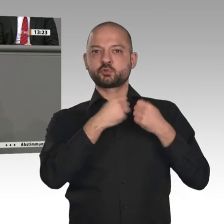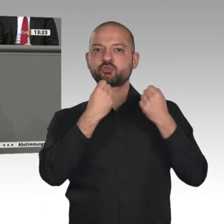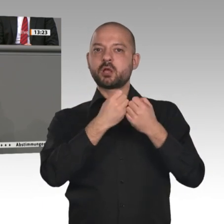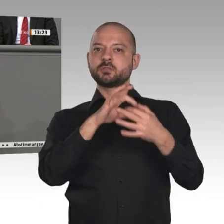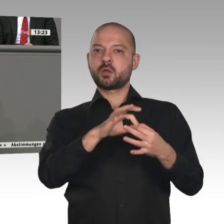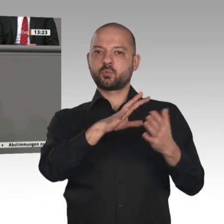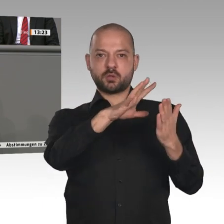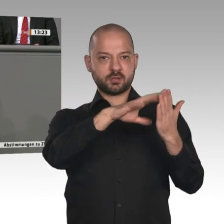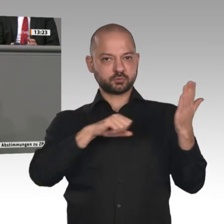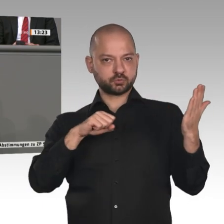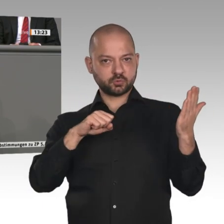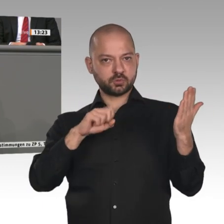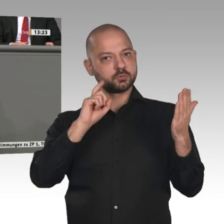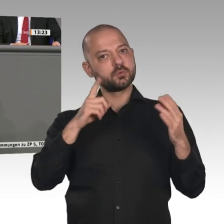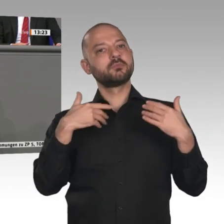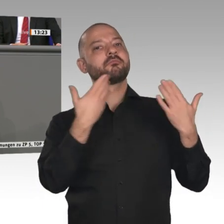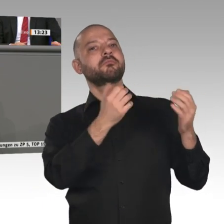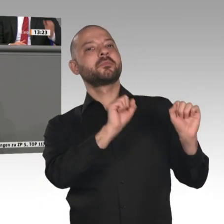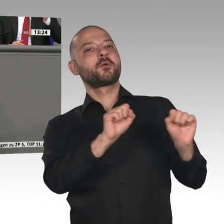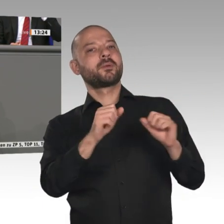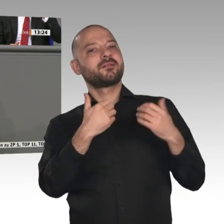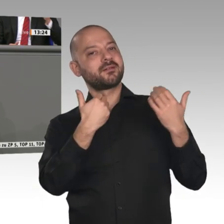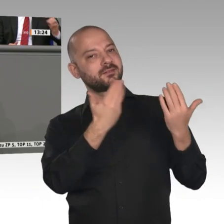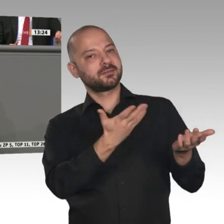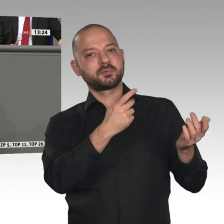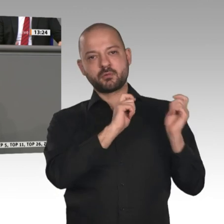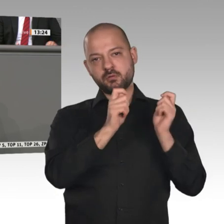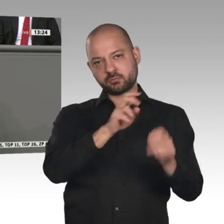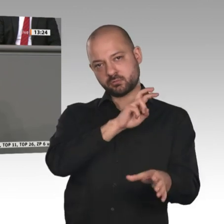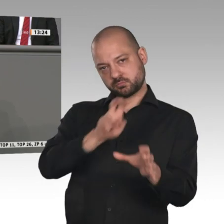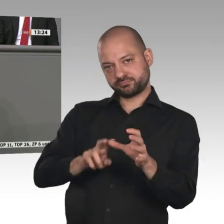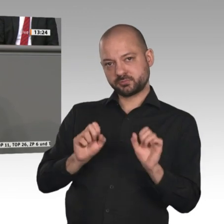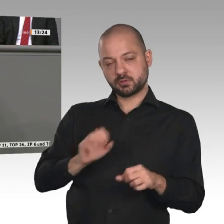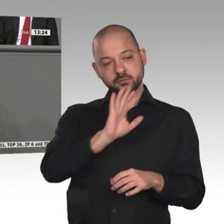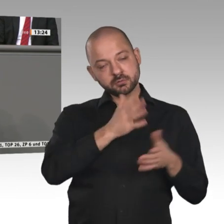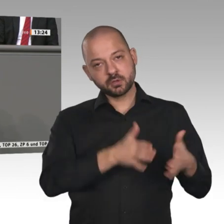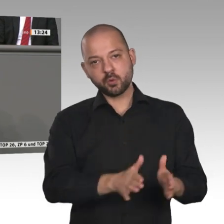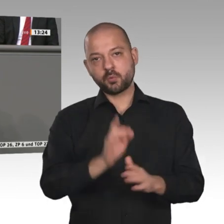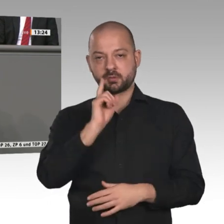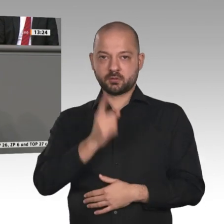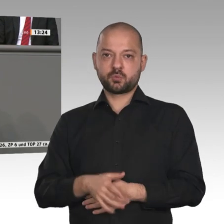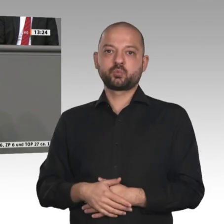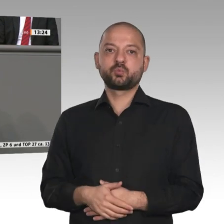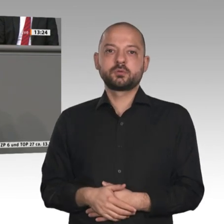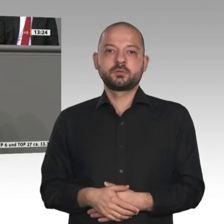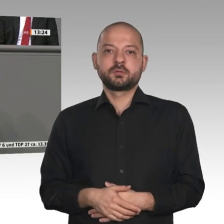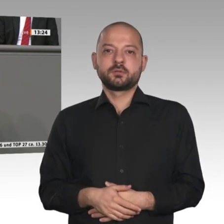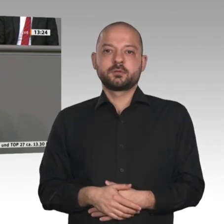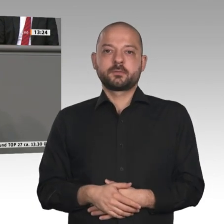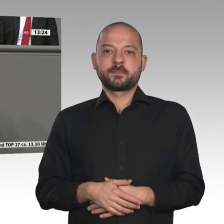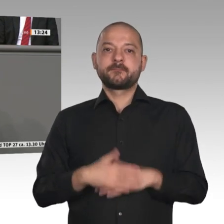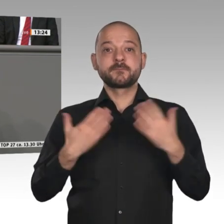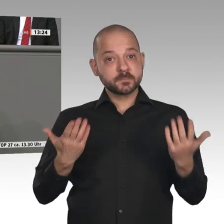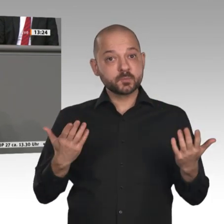und ihren Nachkommen auf Antrag eine Wiedereinbürgerung zu bekommen. Zugleich haben Sie aber auch in